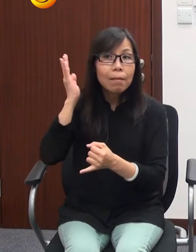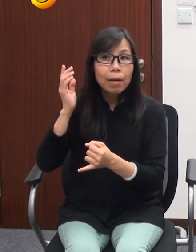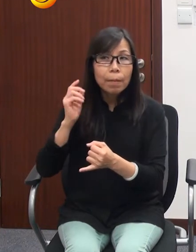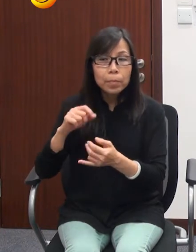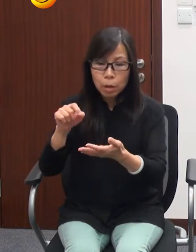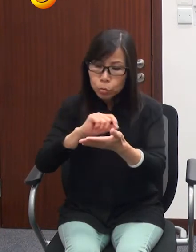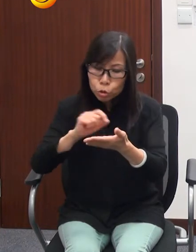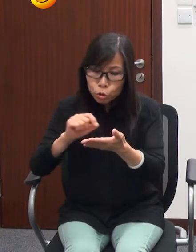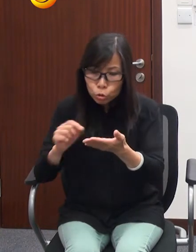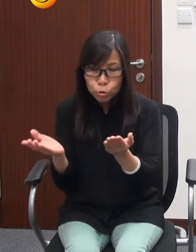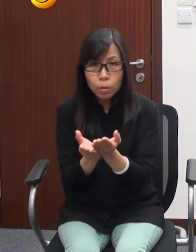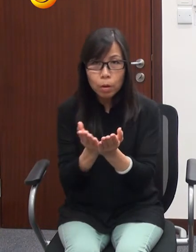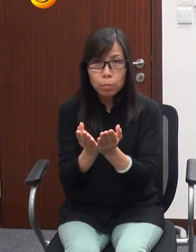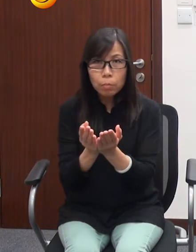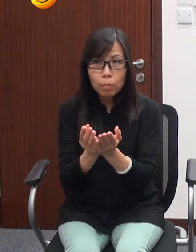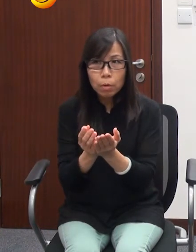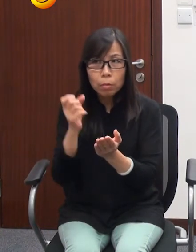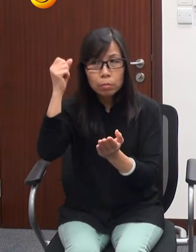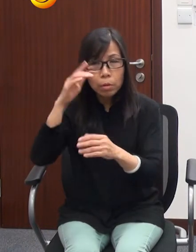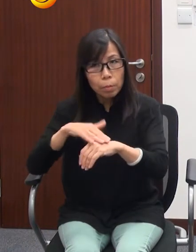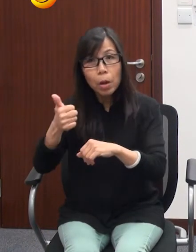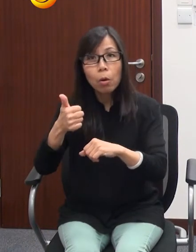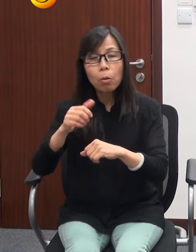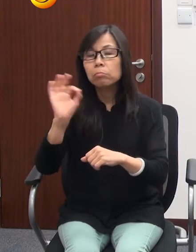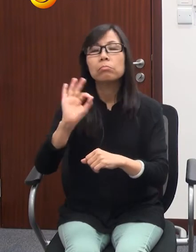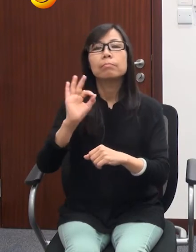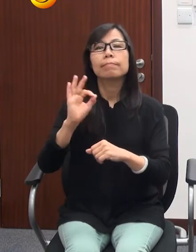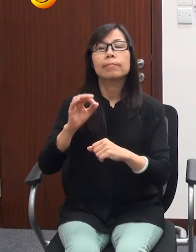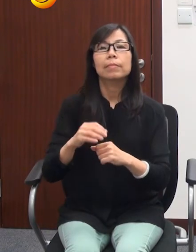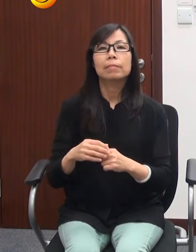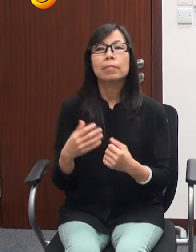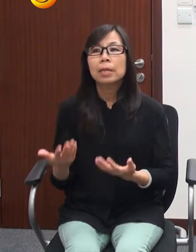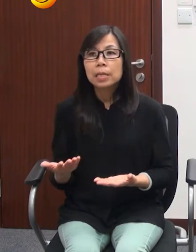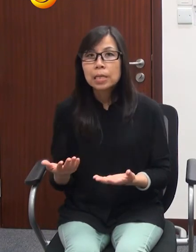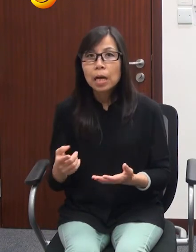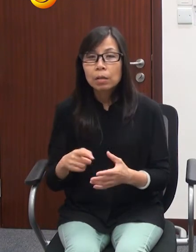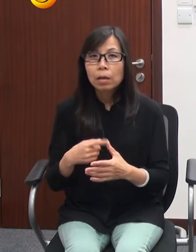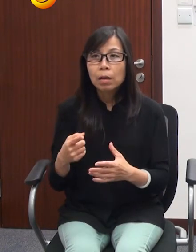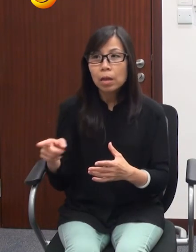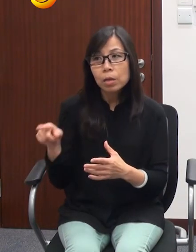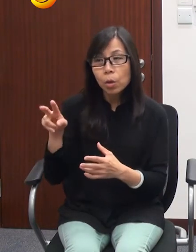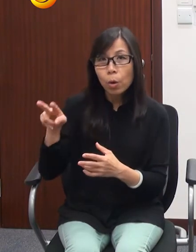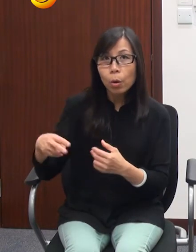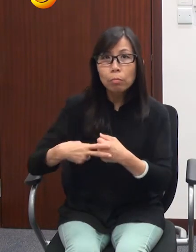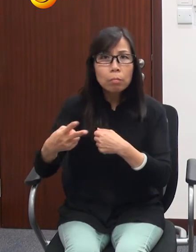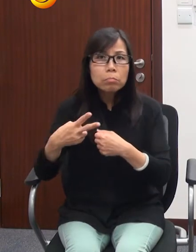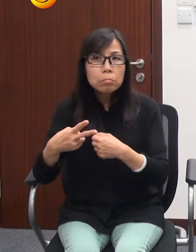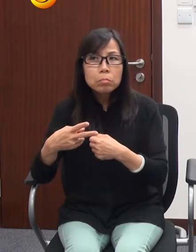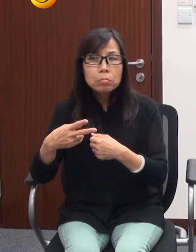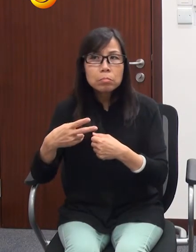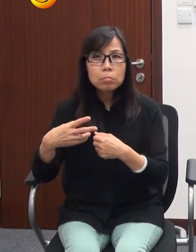啦，咁佢自己口多多就係用依一個咩影響因子，咁然之後咧就係話你陳文敏都唔夠我二百咩二百